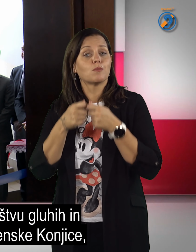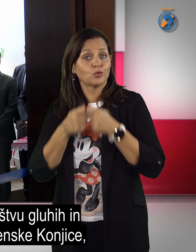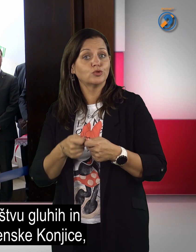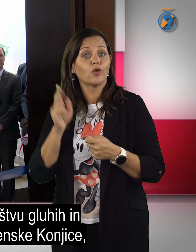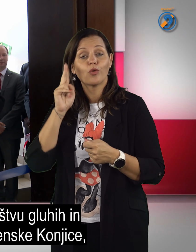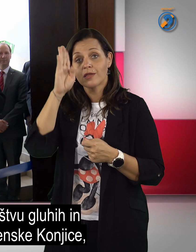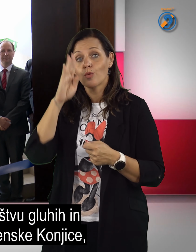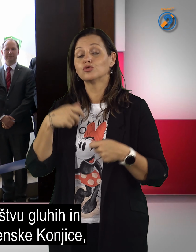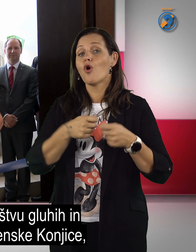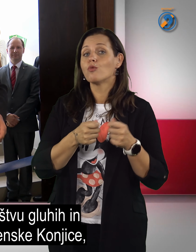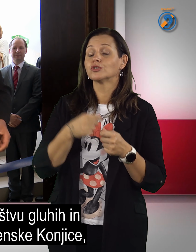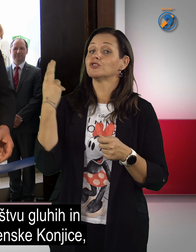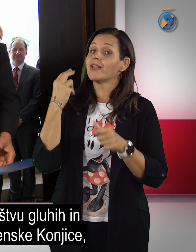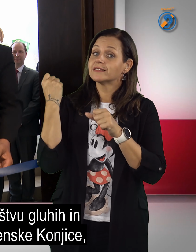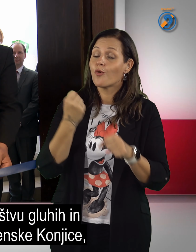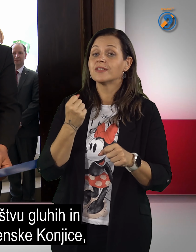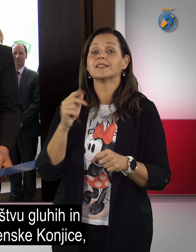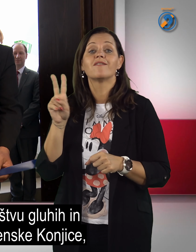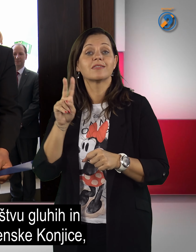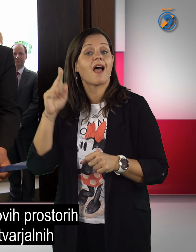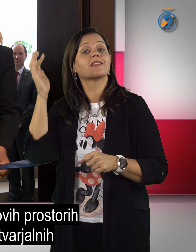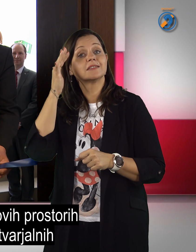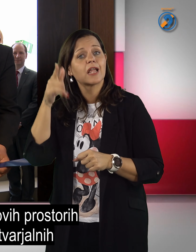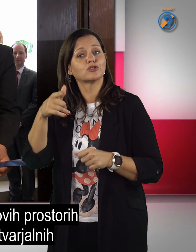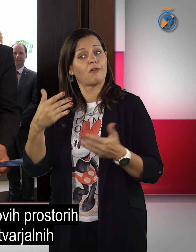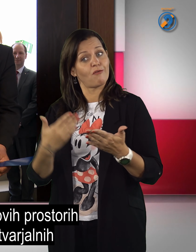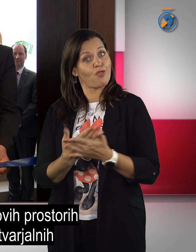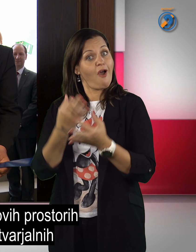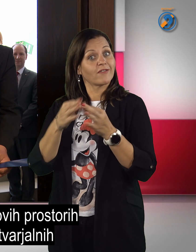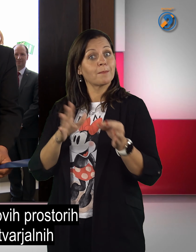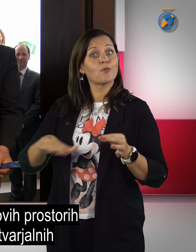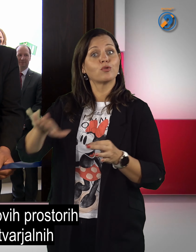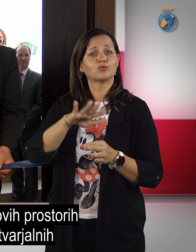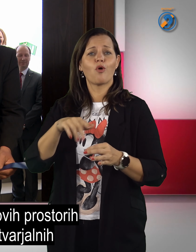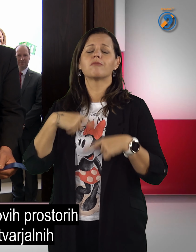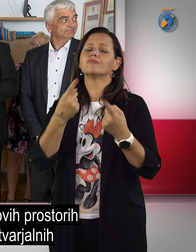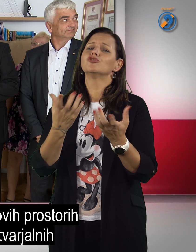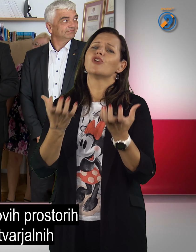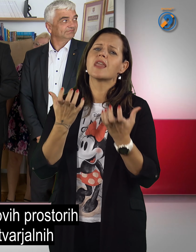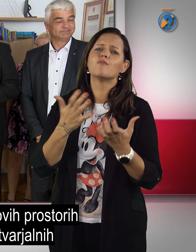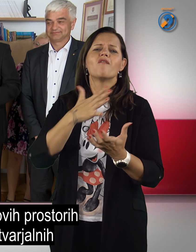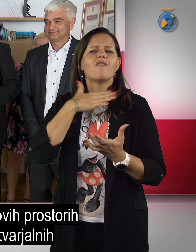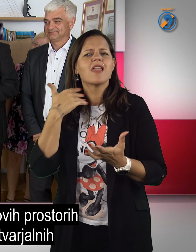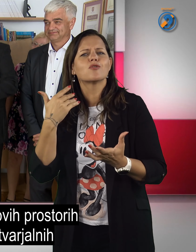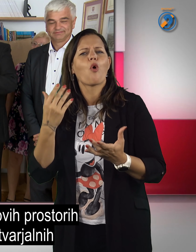Medobčinskemu društvu gluhih in naglušnih občin Slovenske Konjice, Vitanje in Zreče v